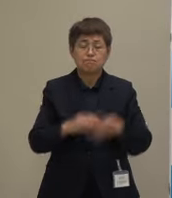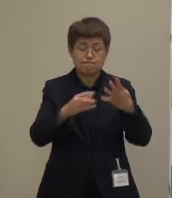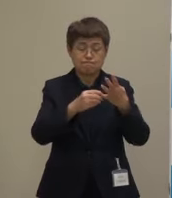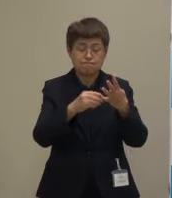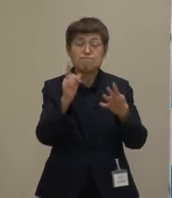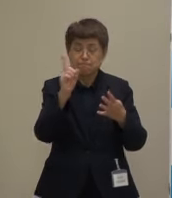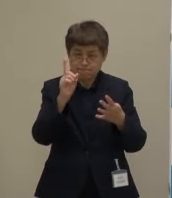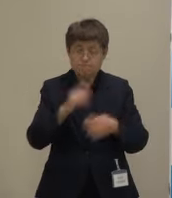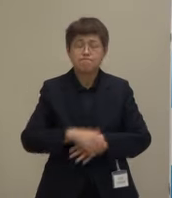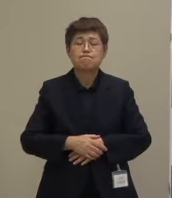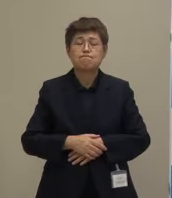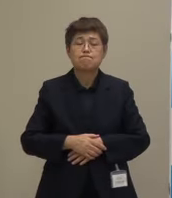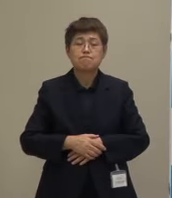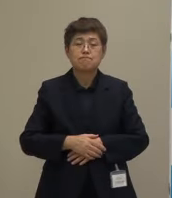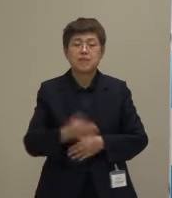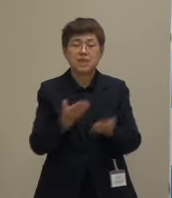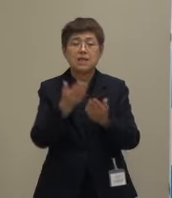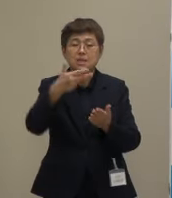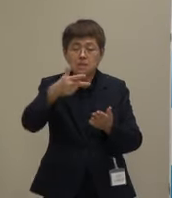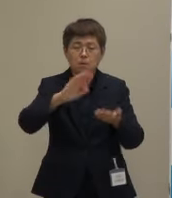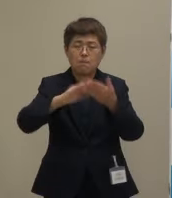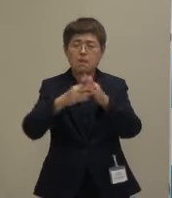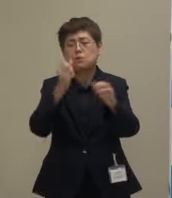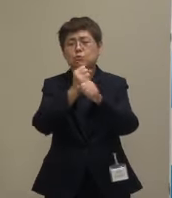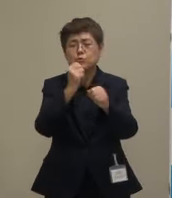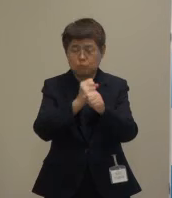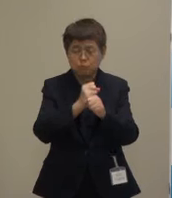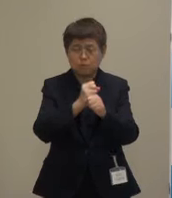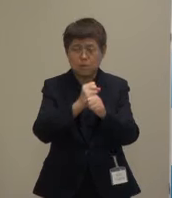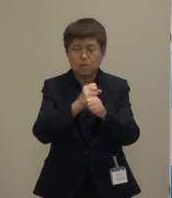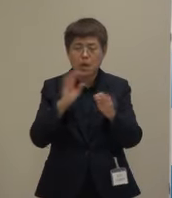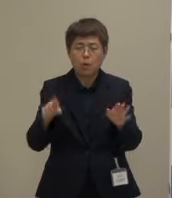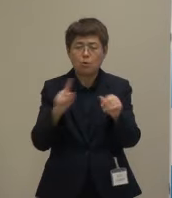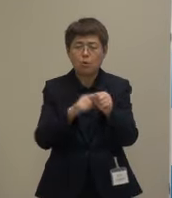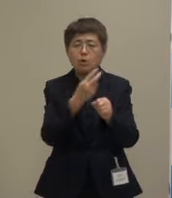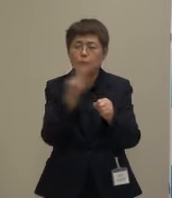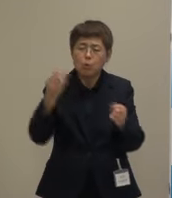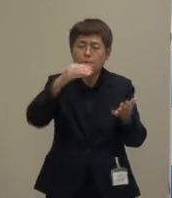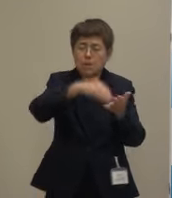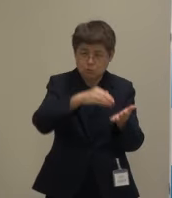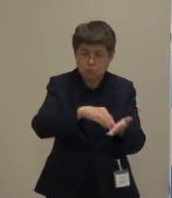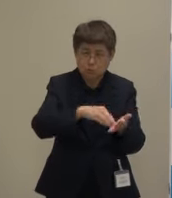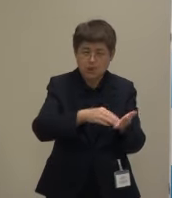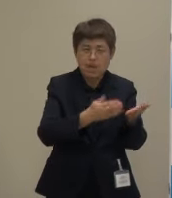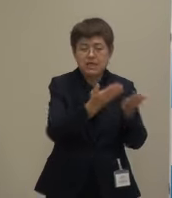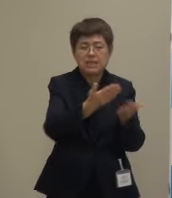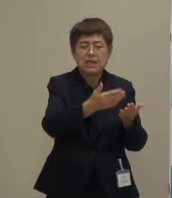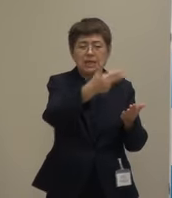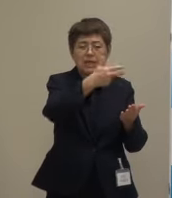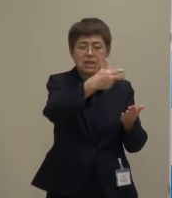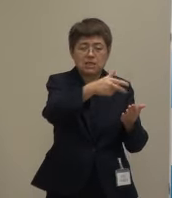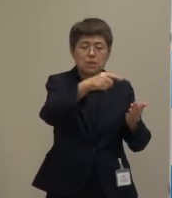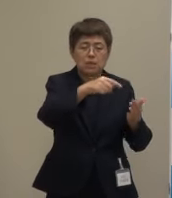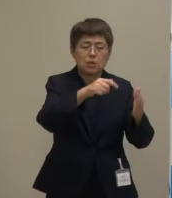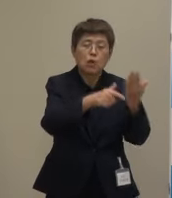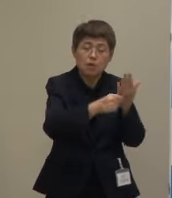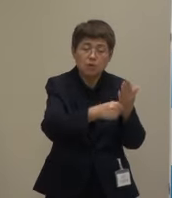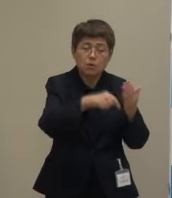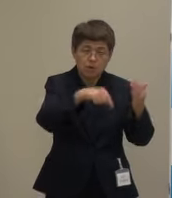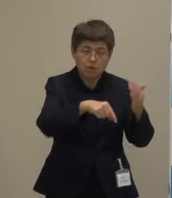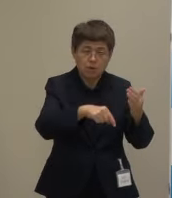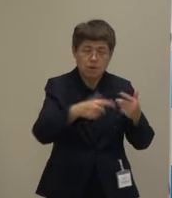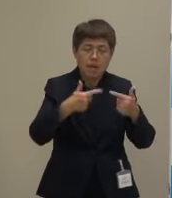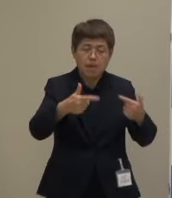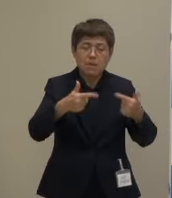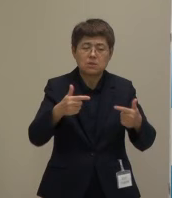4点目として、本市のまちづくりにおいても、今年度末には新潟駅高架下のバスターミナル